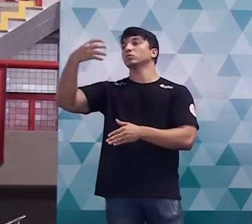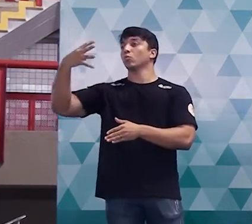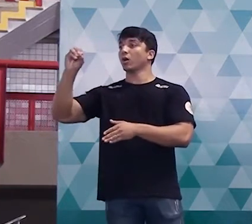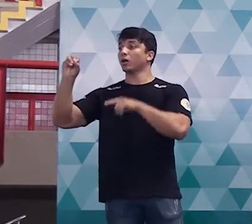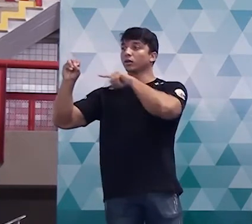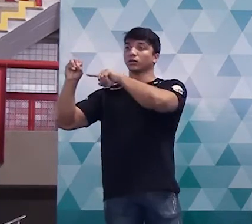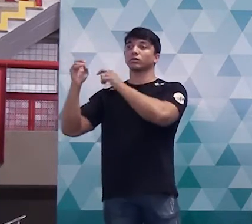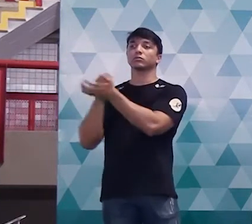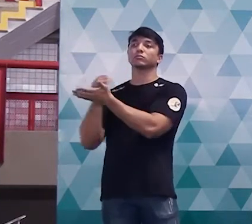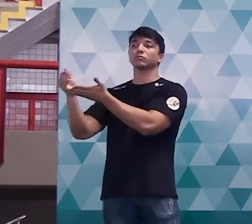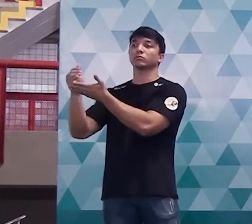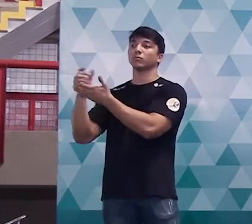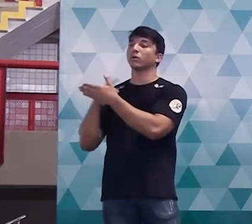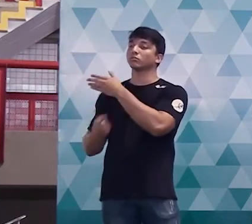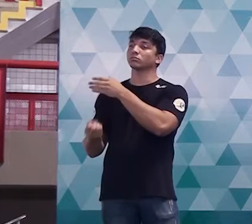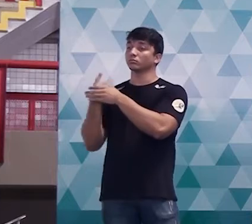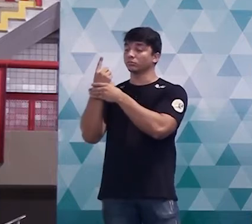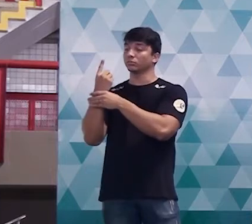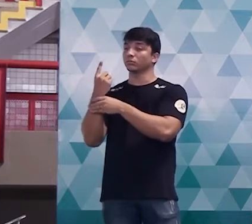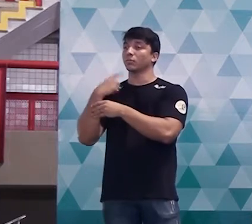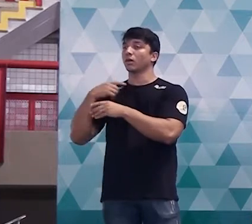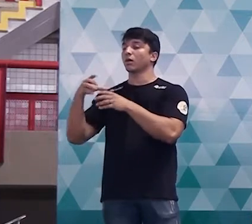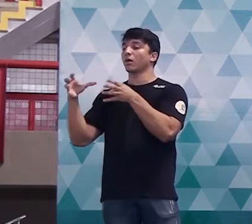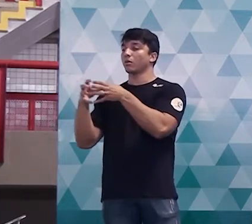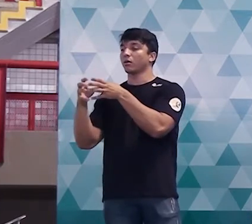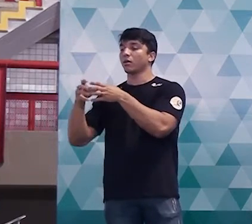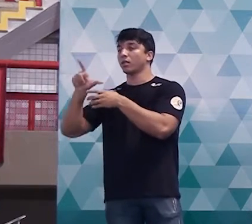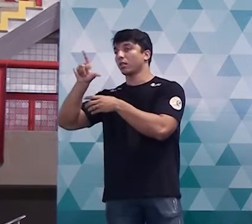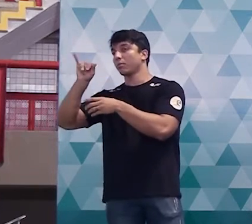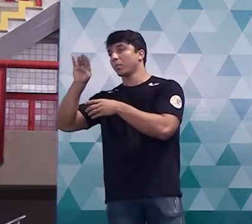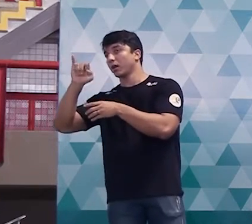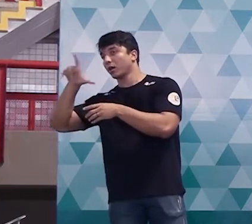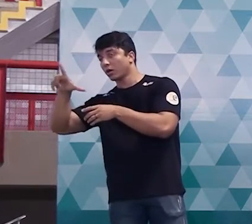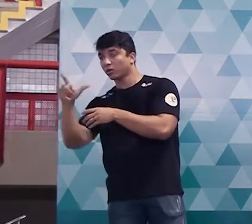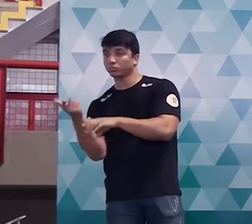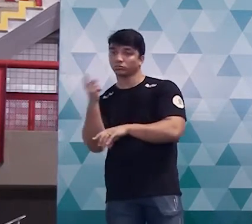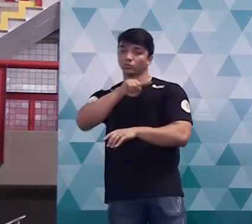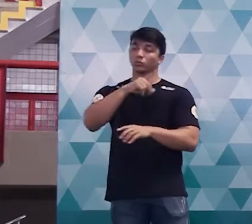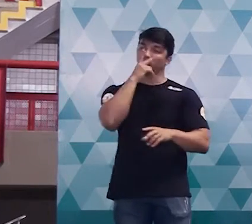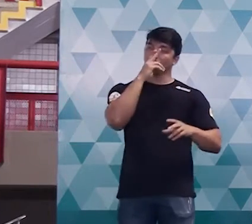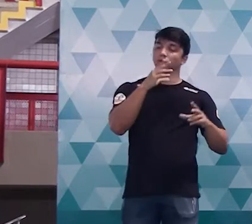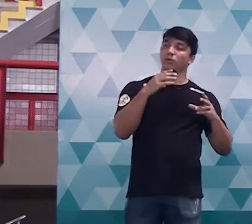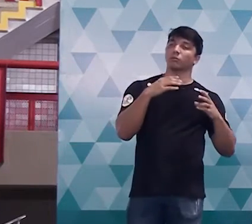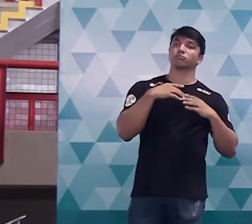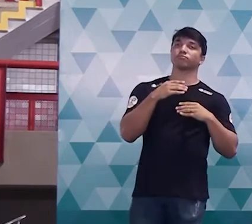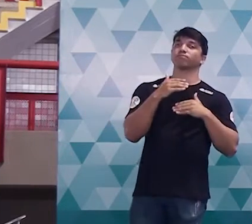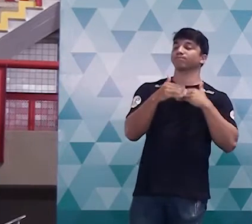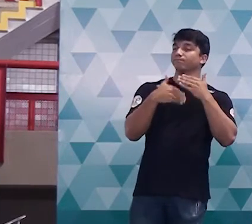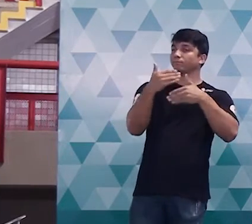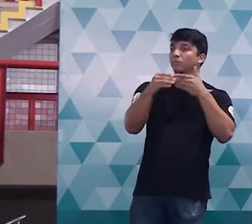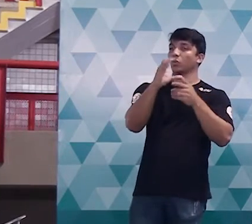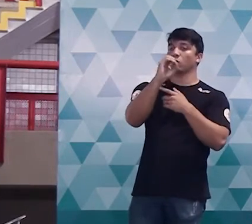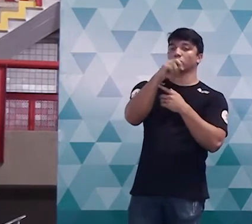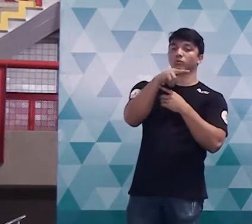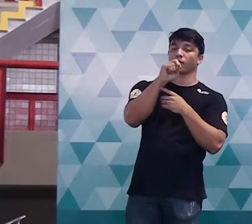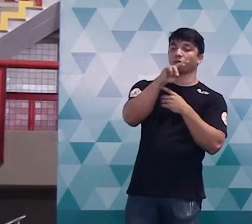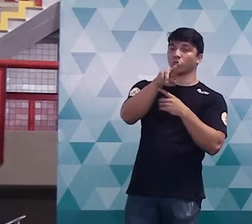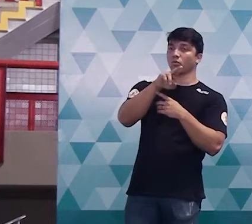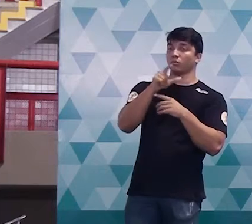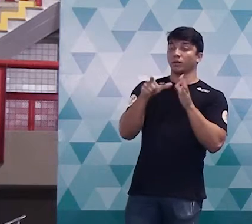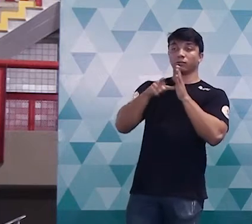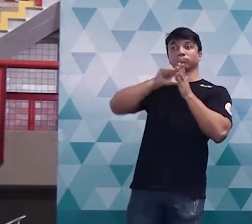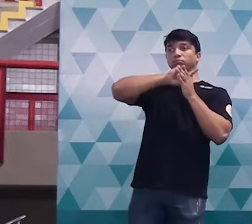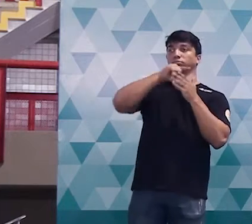1840, é que você vai ter o surgimento do Partido Liberal e do Partido Conservador. Mas até então você não tinha